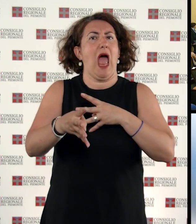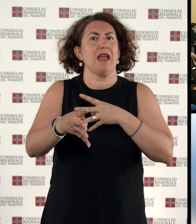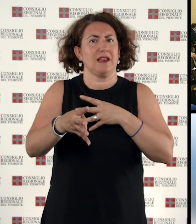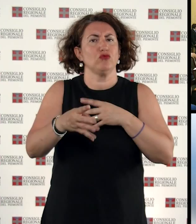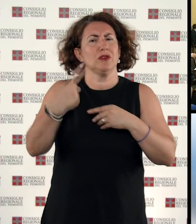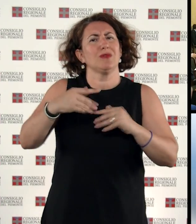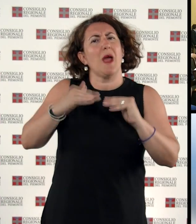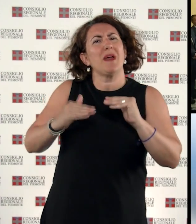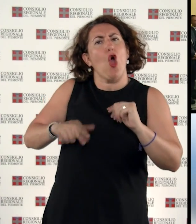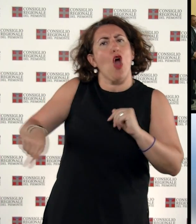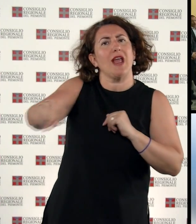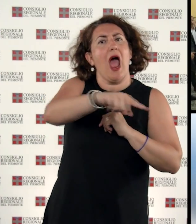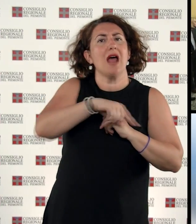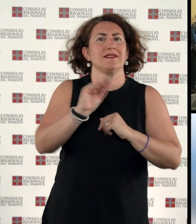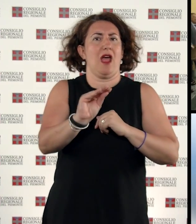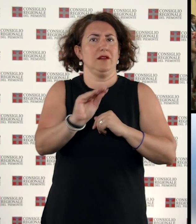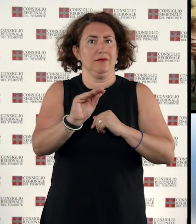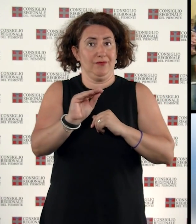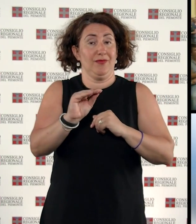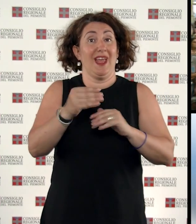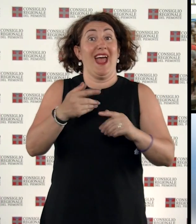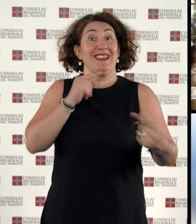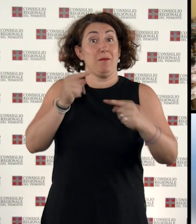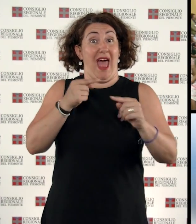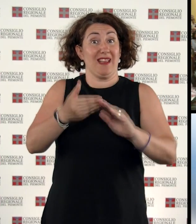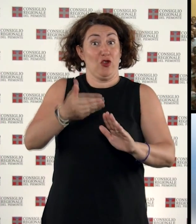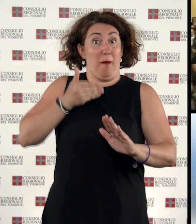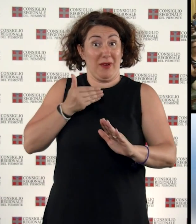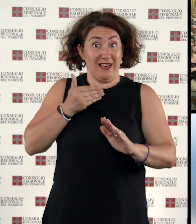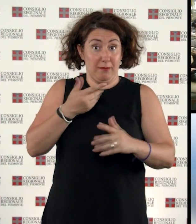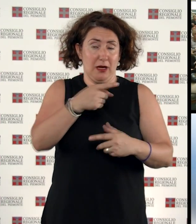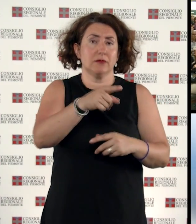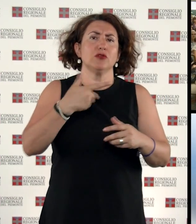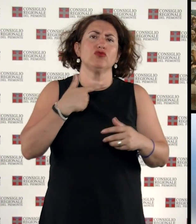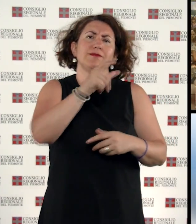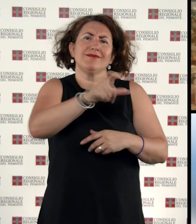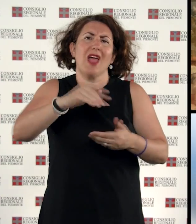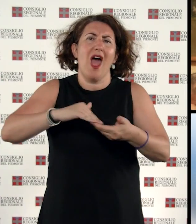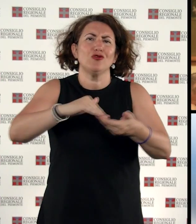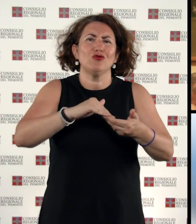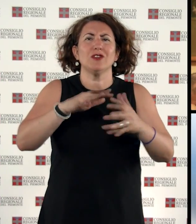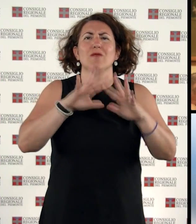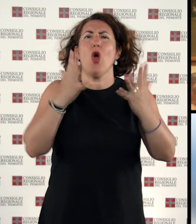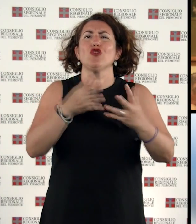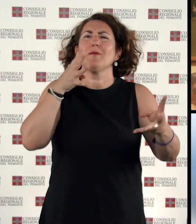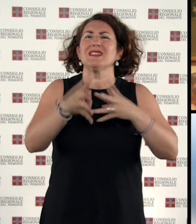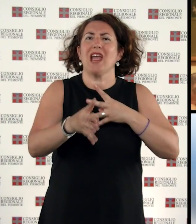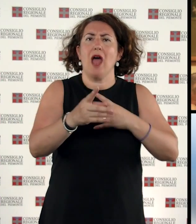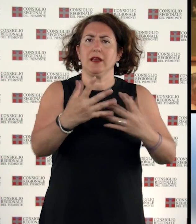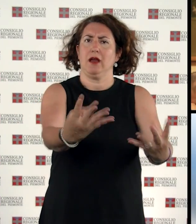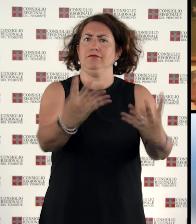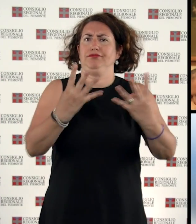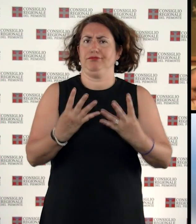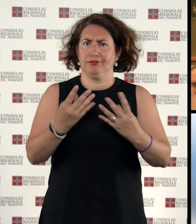del dibattito in aula è stata svolta un'audizione con i soggetti rappresentanti il mondo della psichiatria. In chiusura è stato approvato l'ordine del